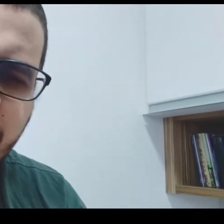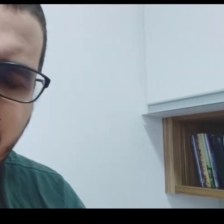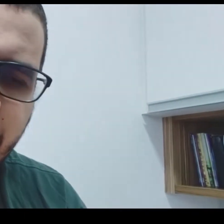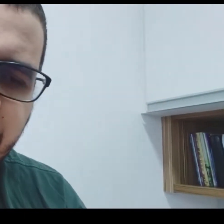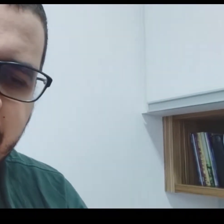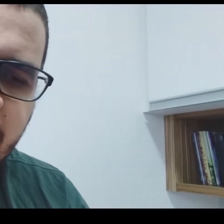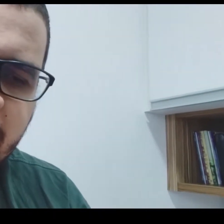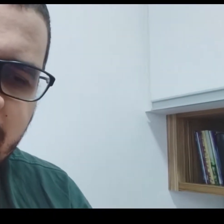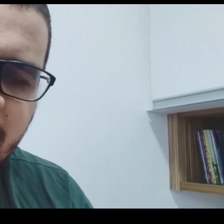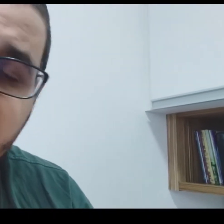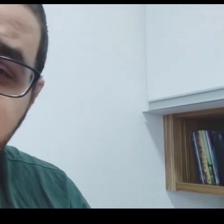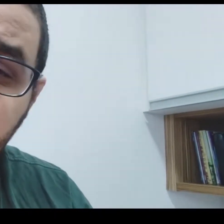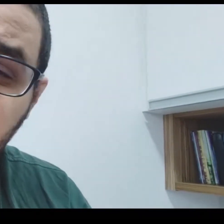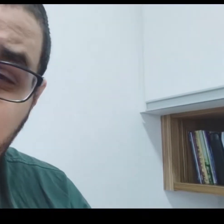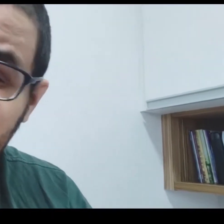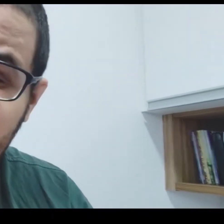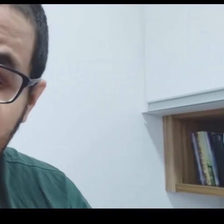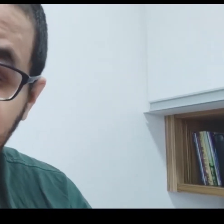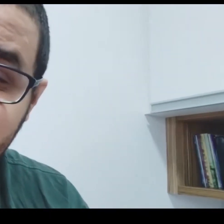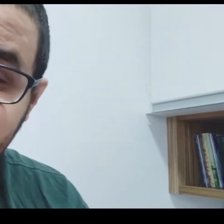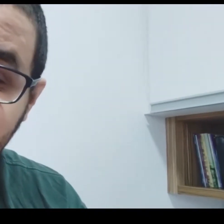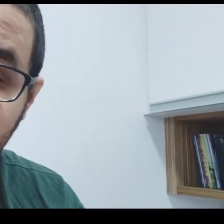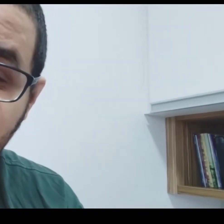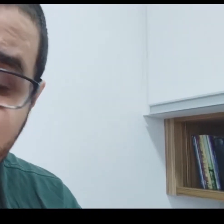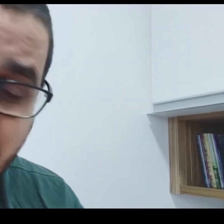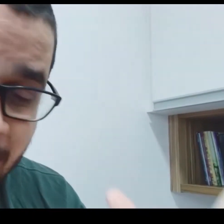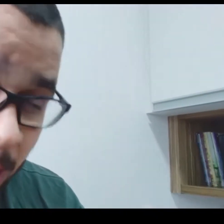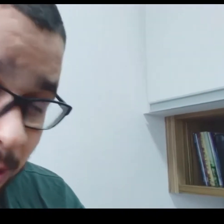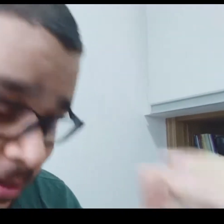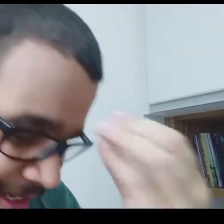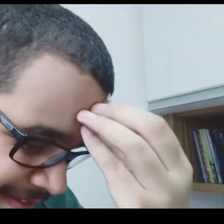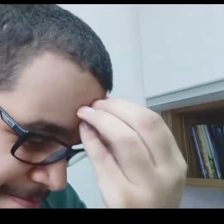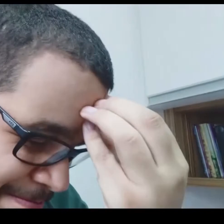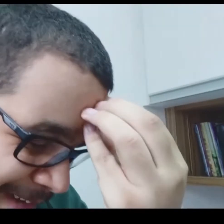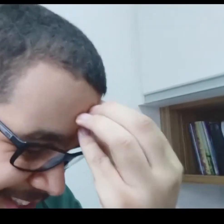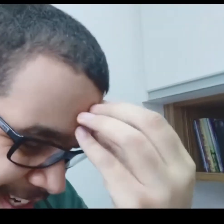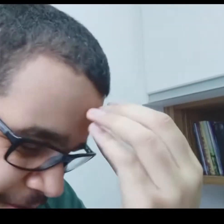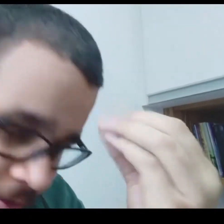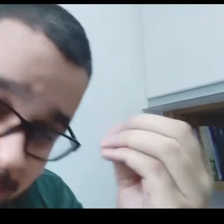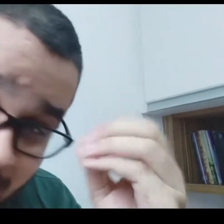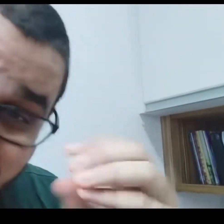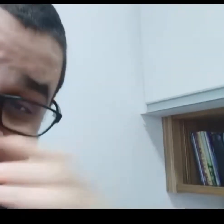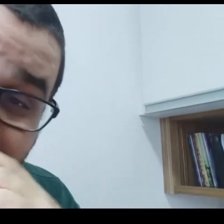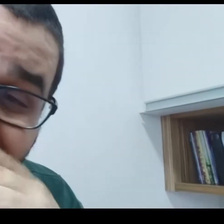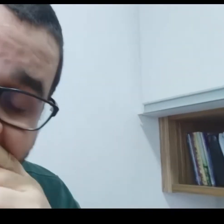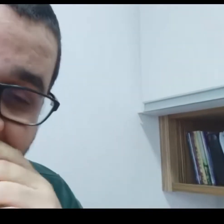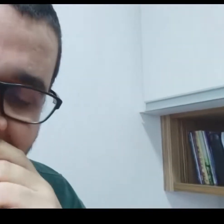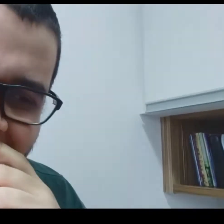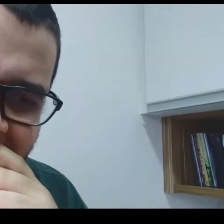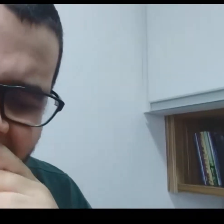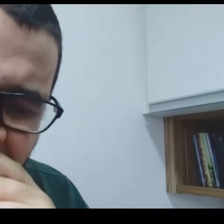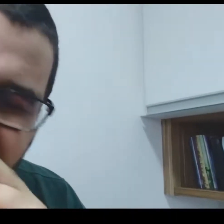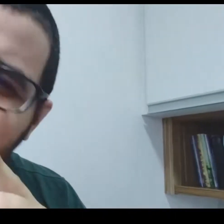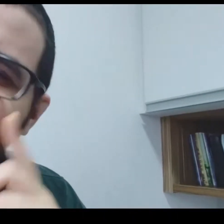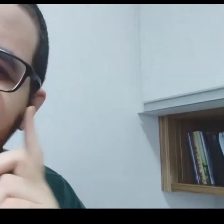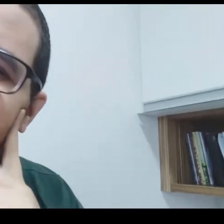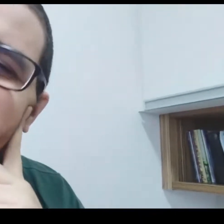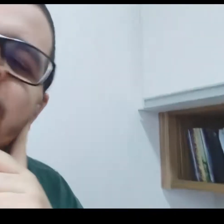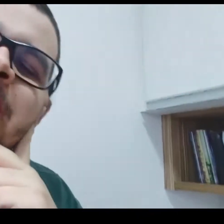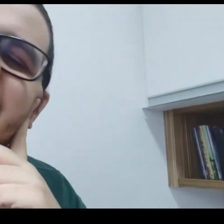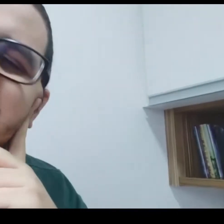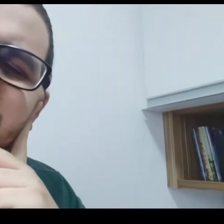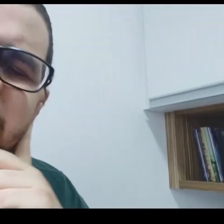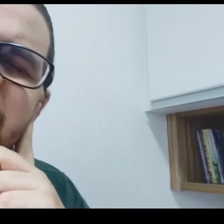comigo? E com toda essa raiva, o que era pior, o que me deixava mais nervoso, mais injuriado, era o fato de que